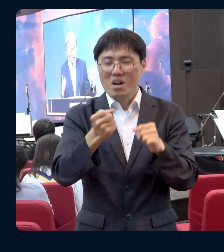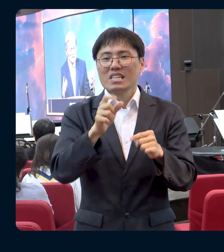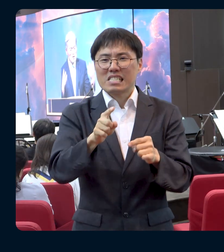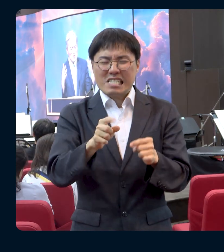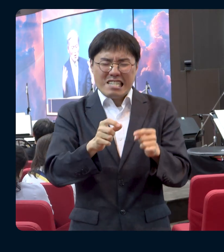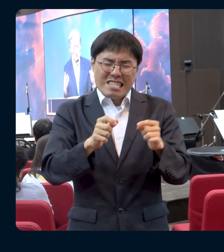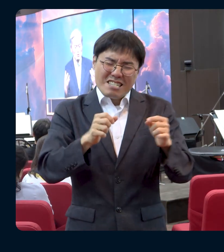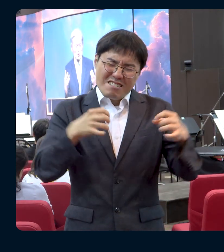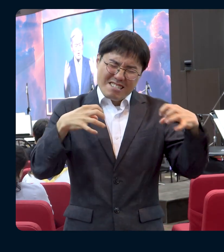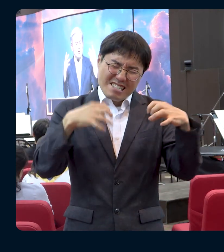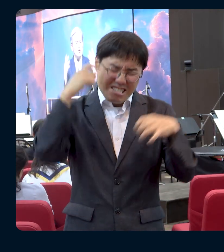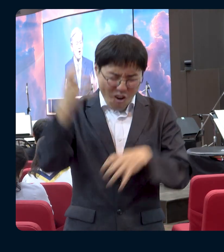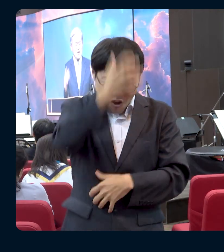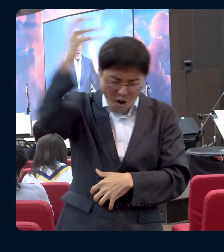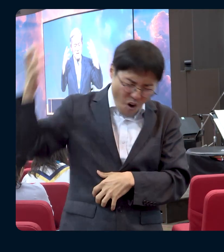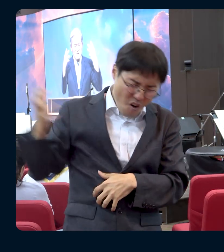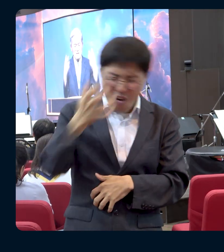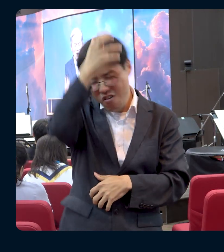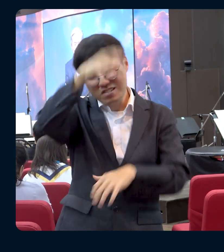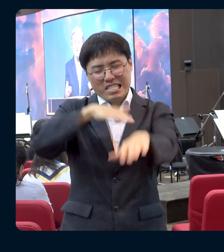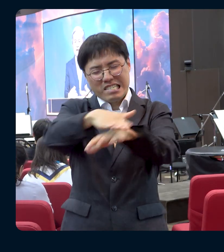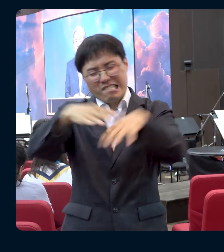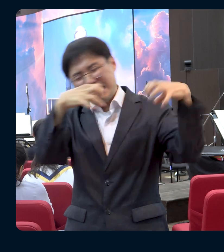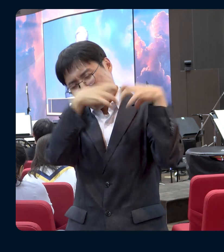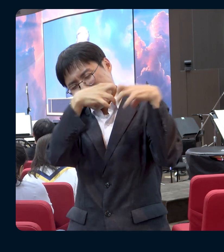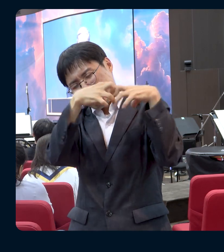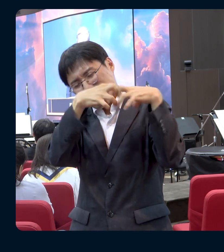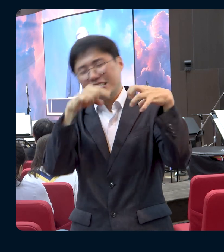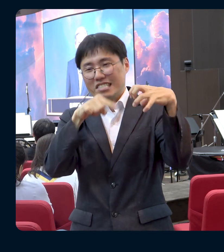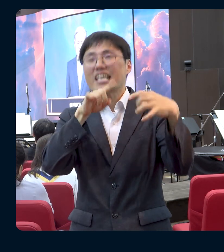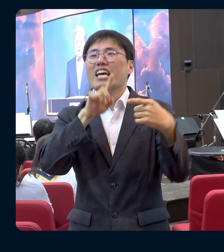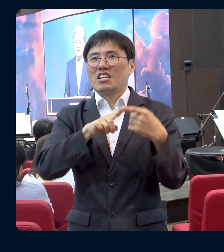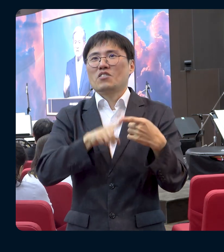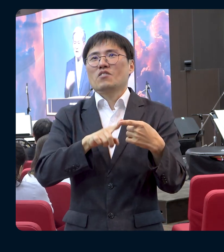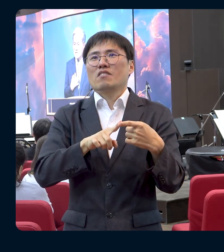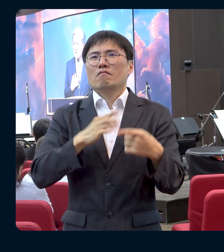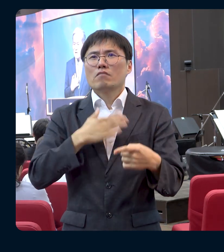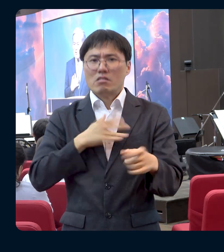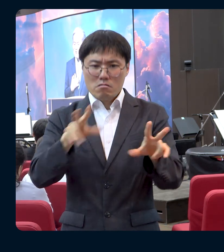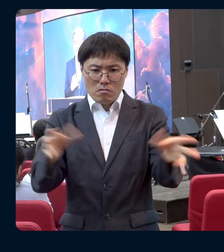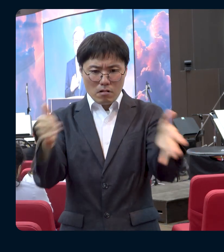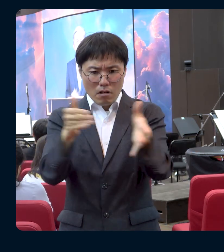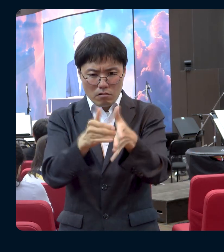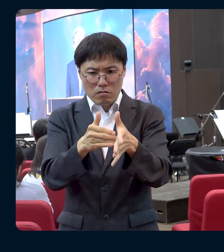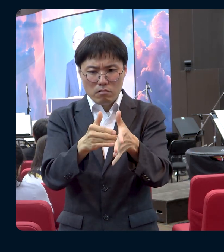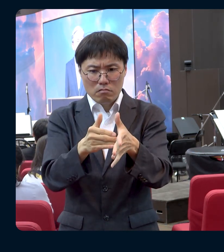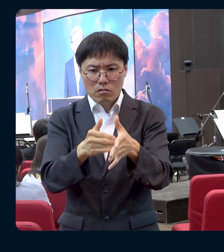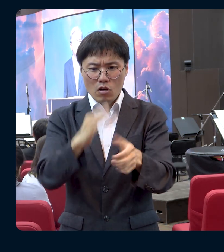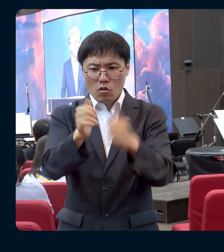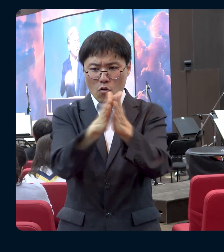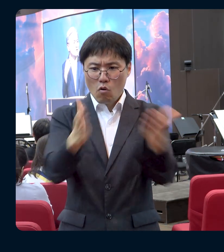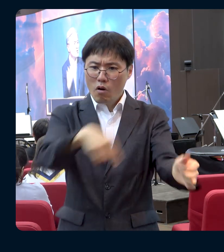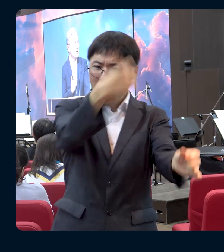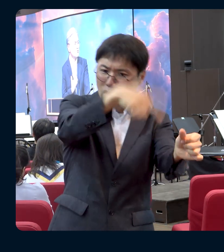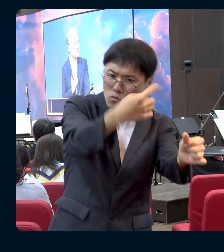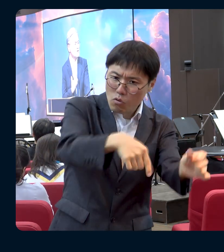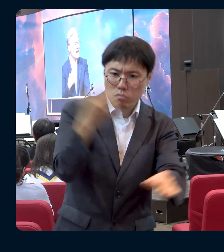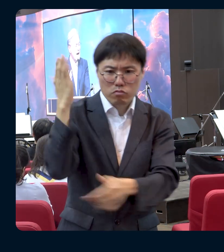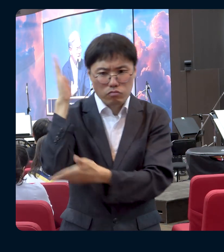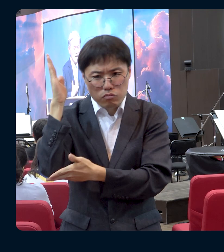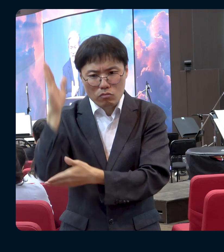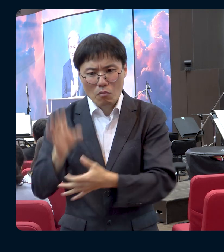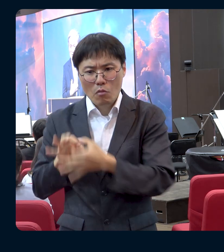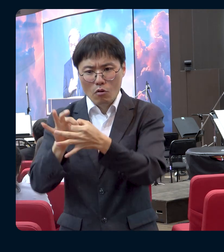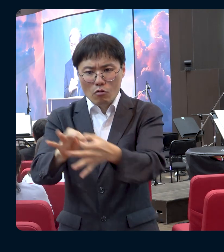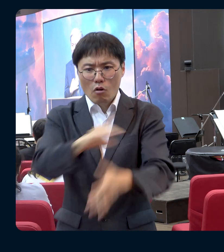그 치열한 영적인 경향 싸움을 이야기할 때는요, 제가 지금까지 성경을 가르치고 지금까지 설교한 것